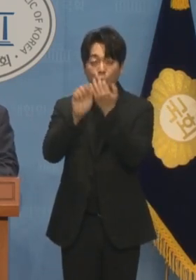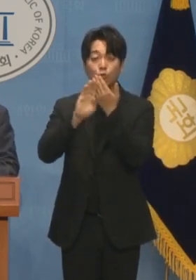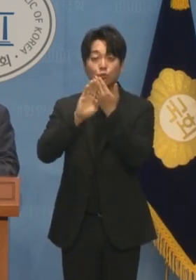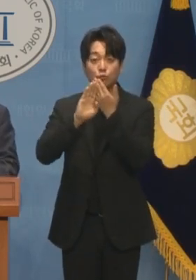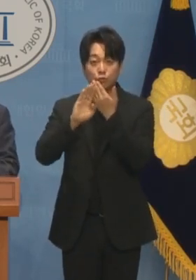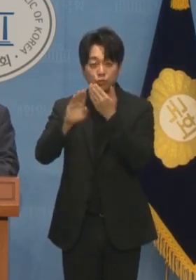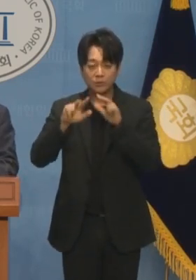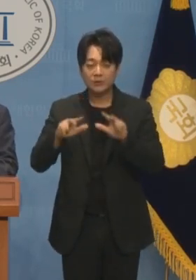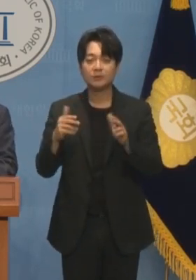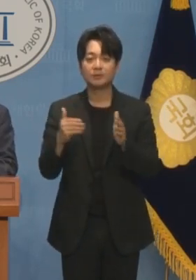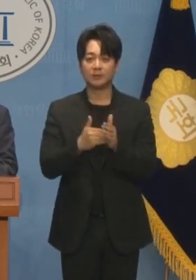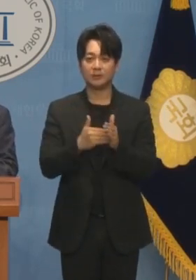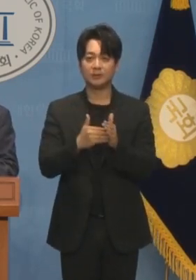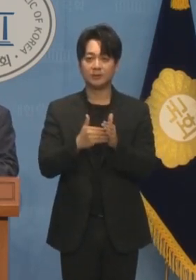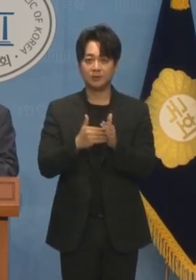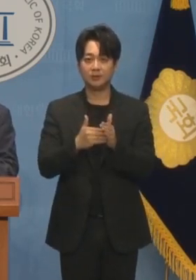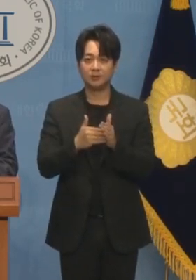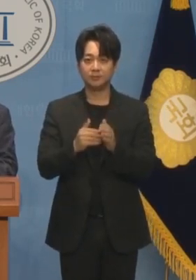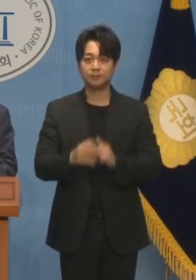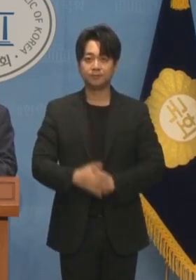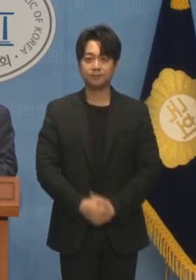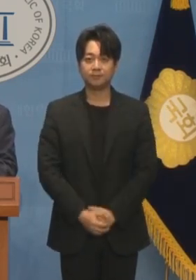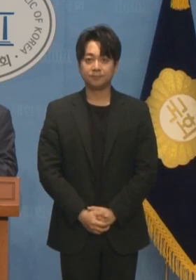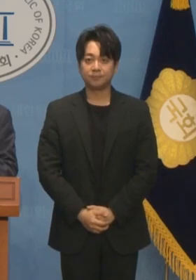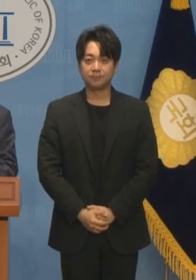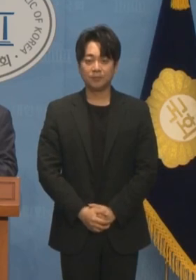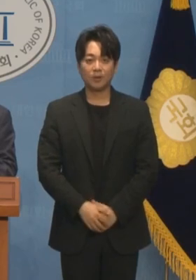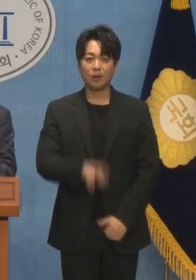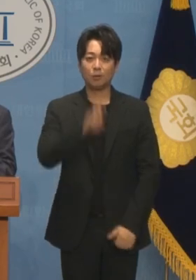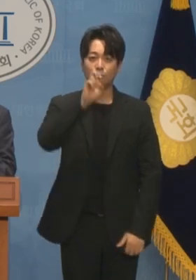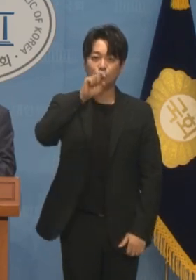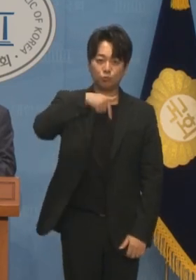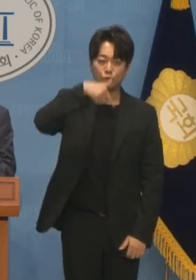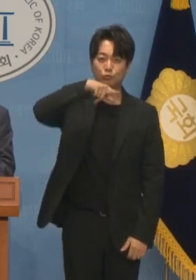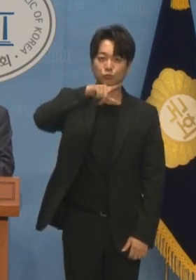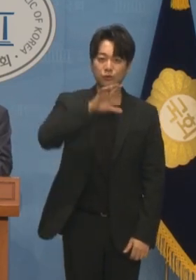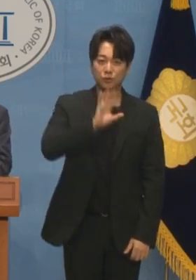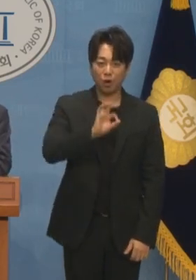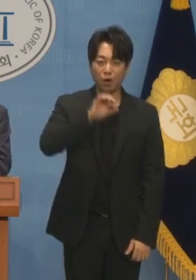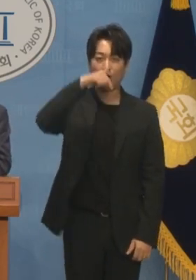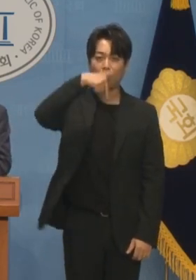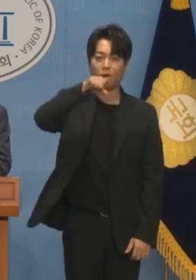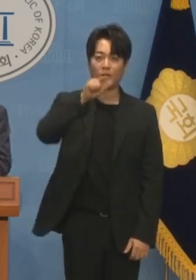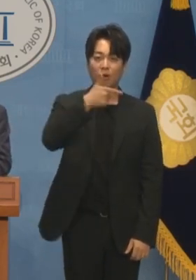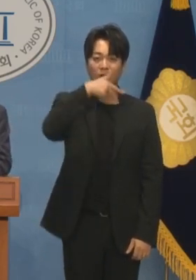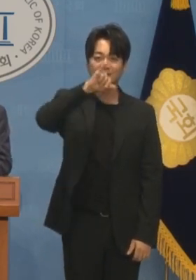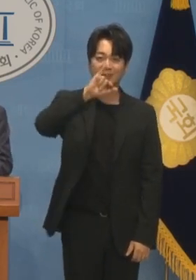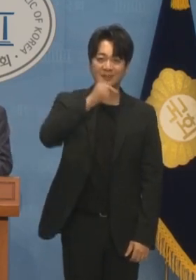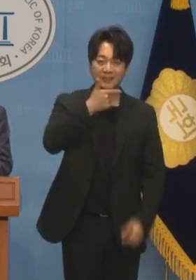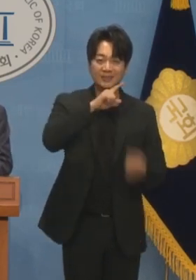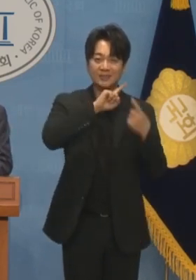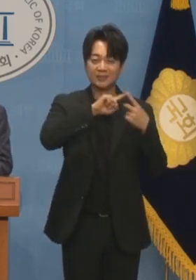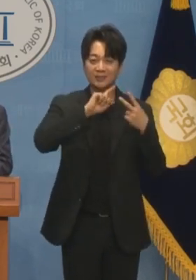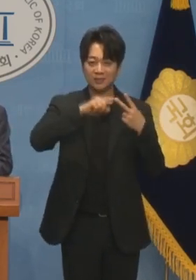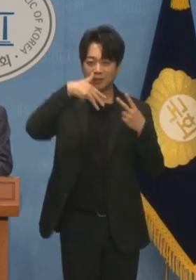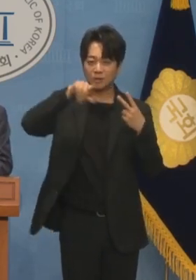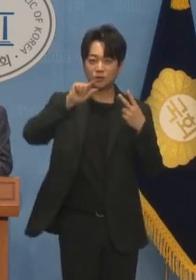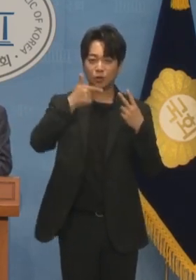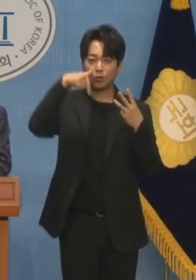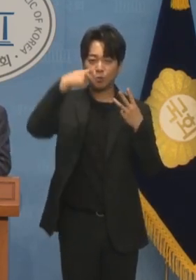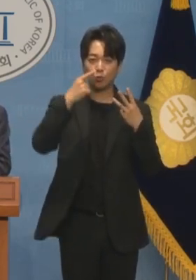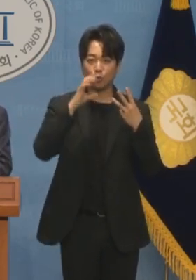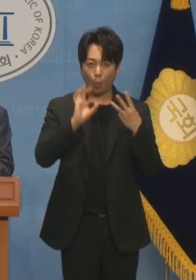지금까지 무정, 건진법사, 천공 등의 인물들과